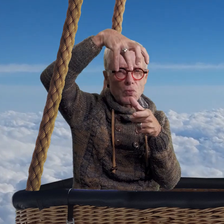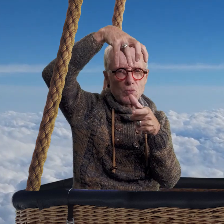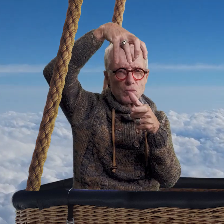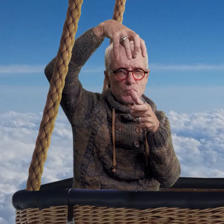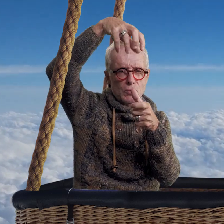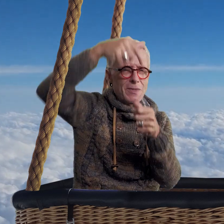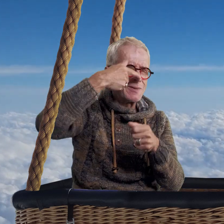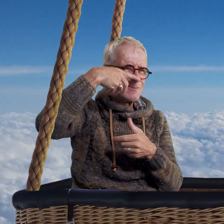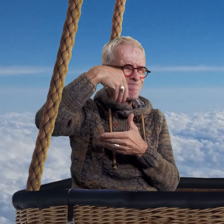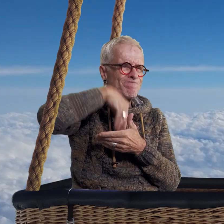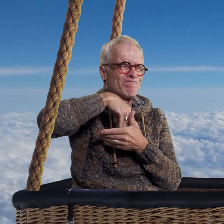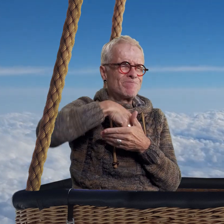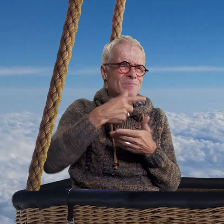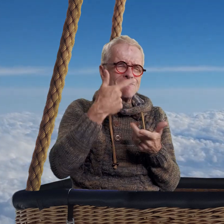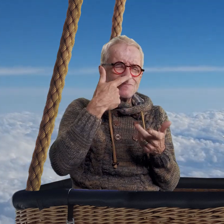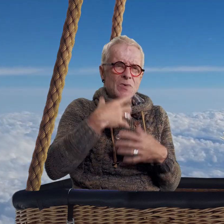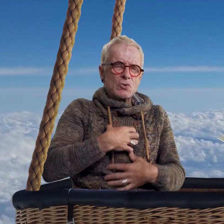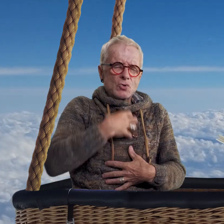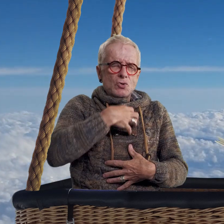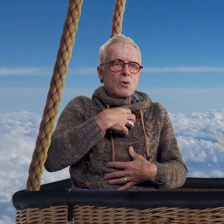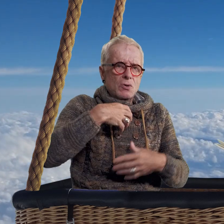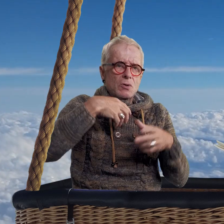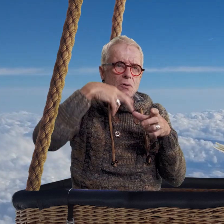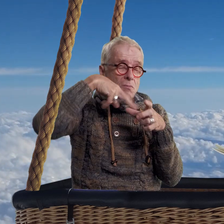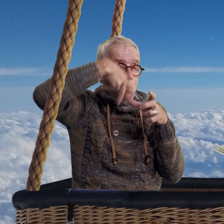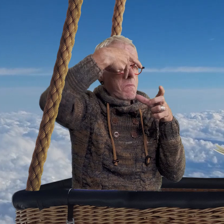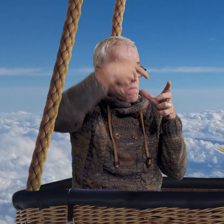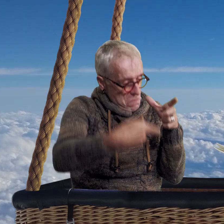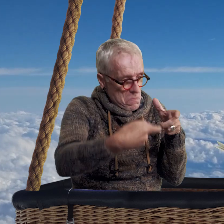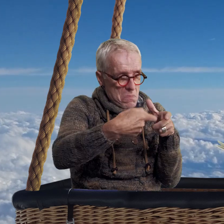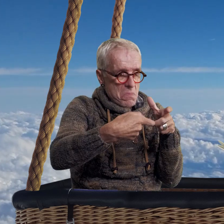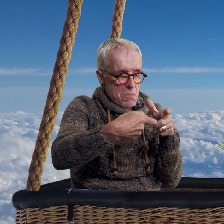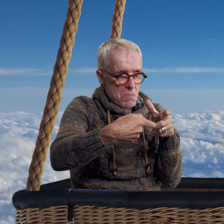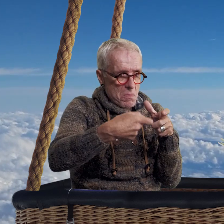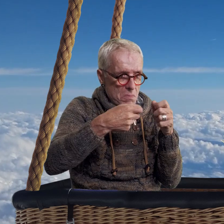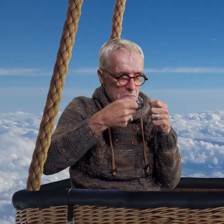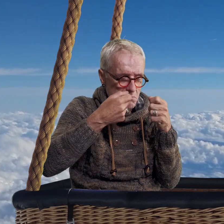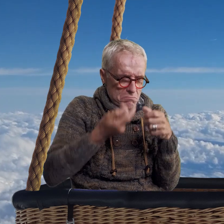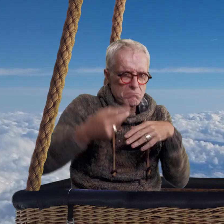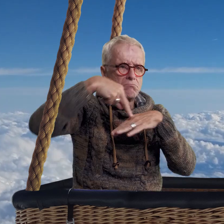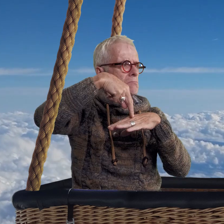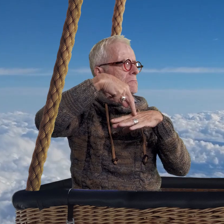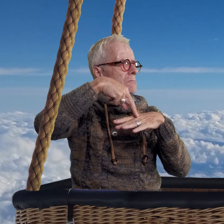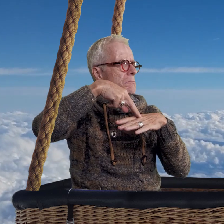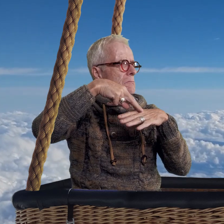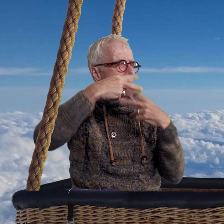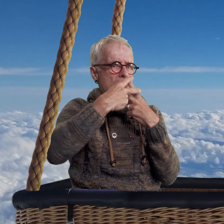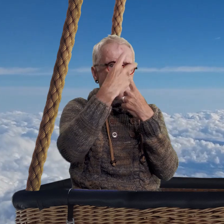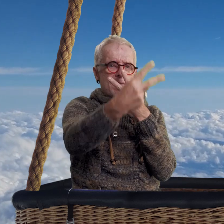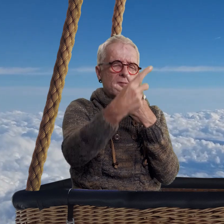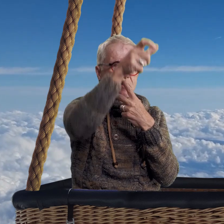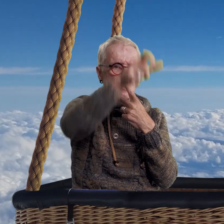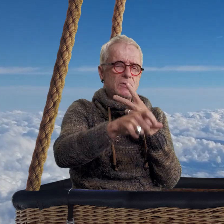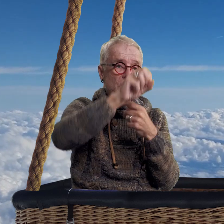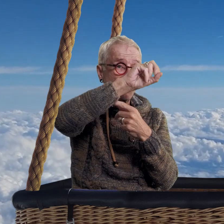j'éprouvais une commotion qui me renversa au fond de la nacelle. Quand je me relevais, je me trouvais face à face avec un